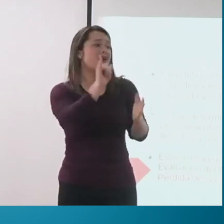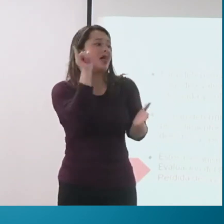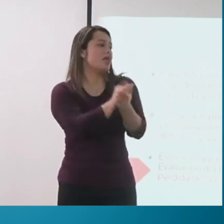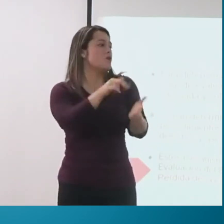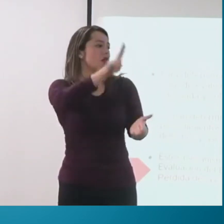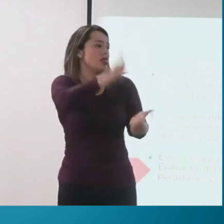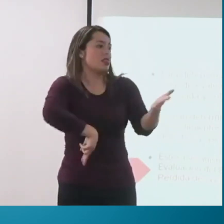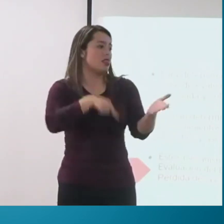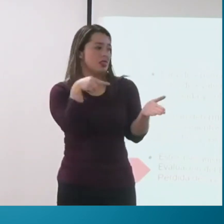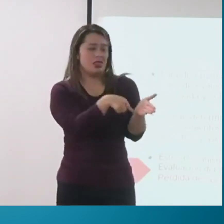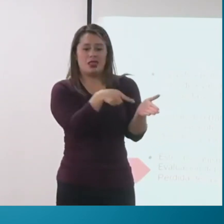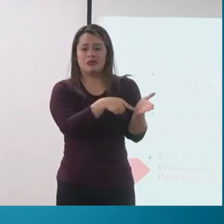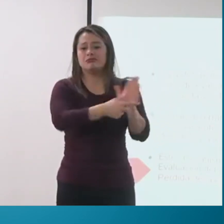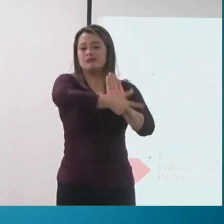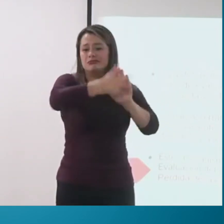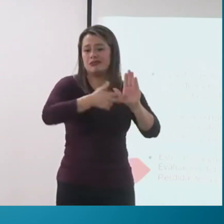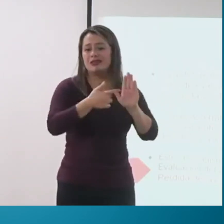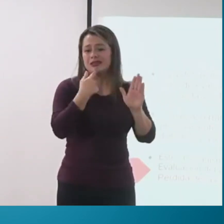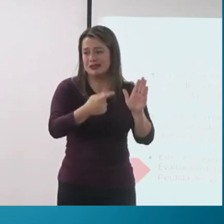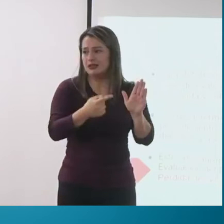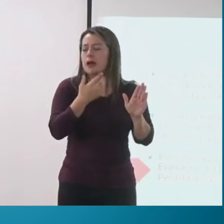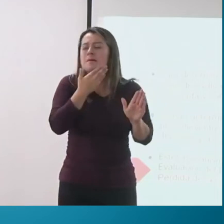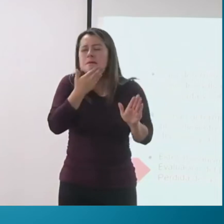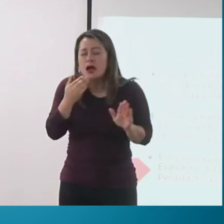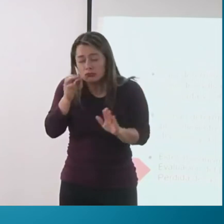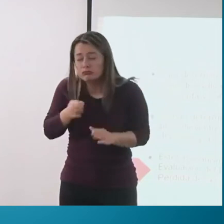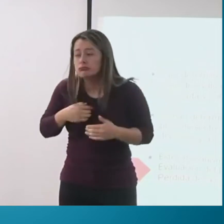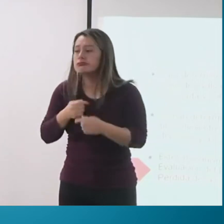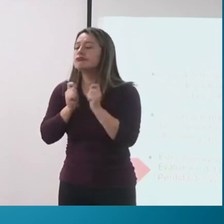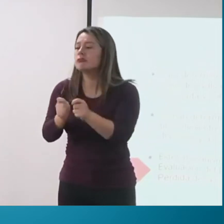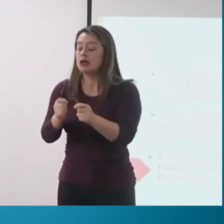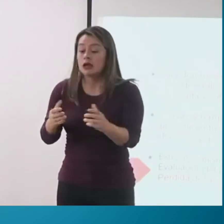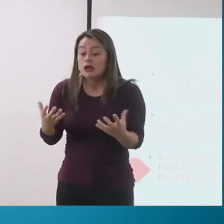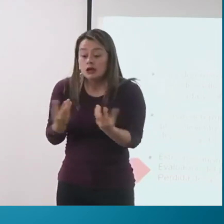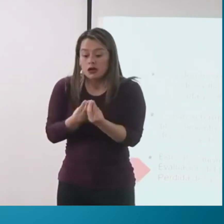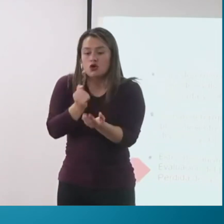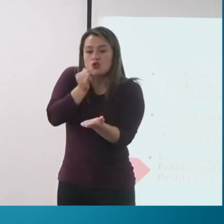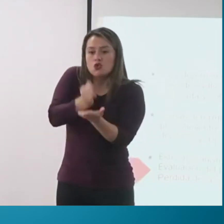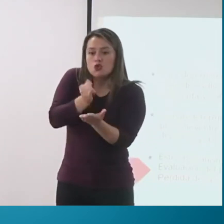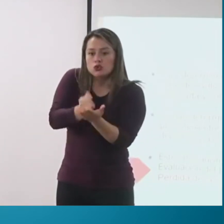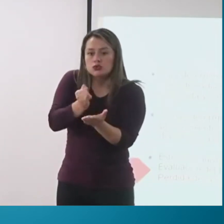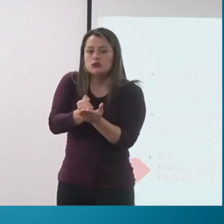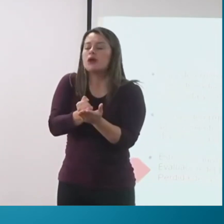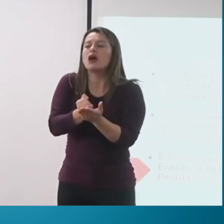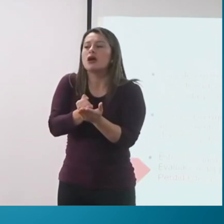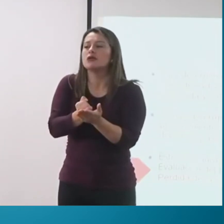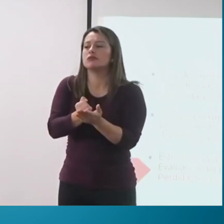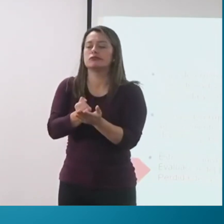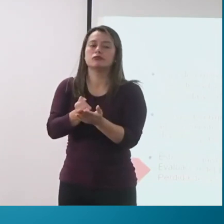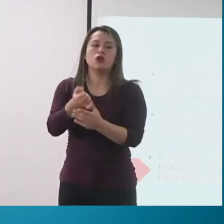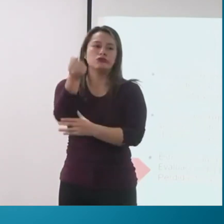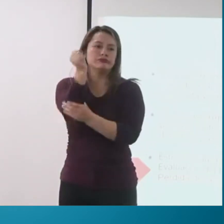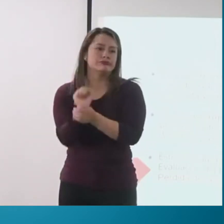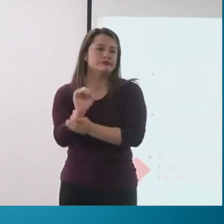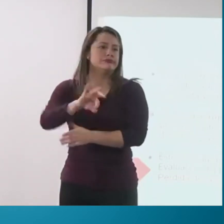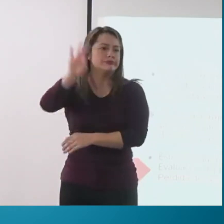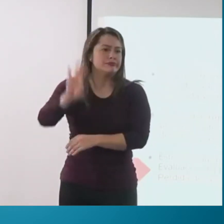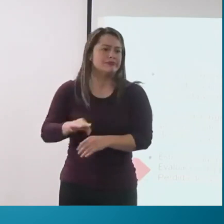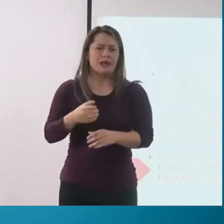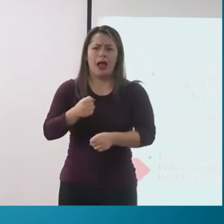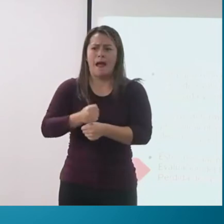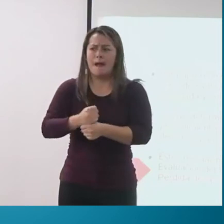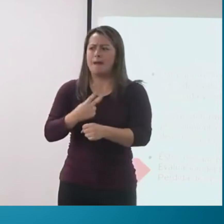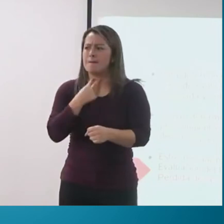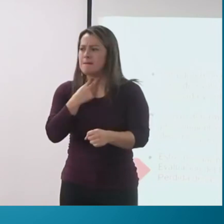término y deberíamos llamarnos juntas de calificación de pérdida de capacidad laboral y ocupacional, no de invalidez, porque